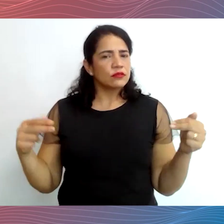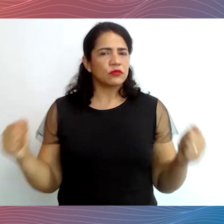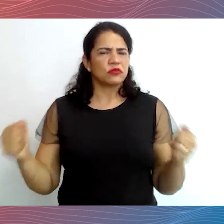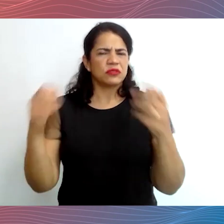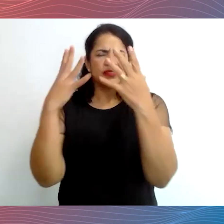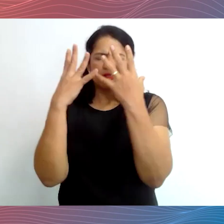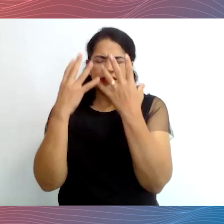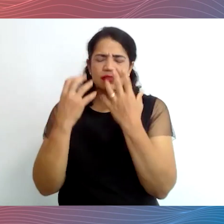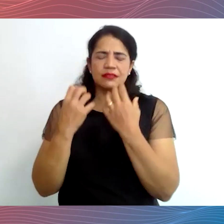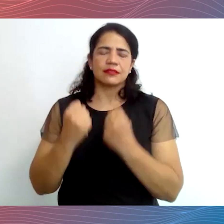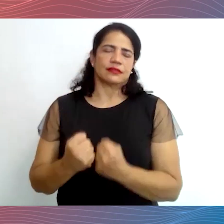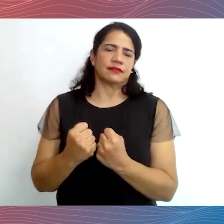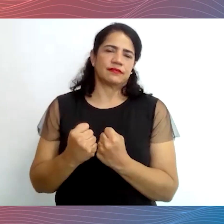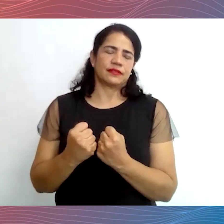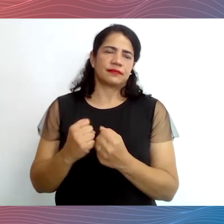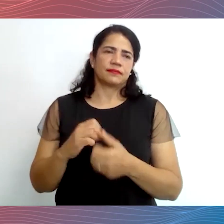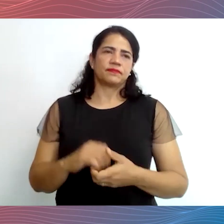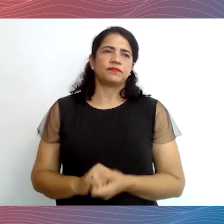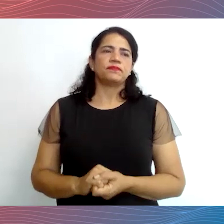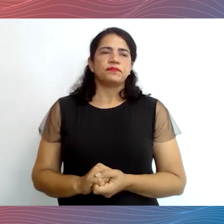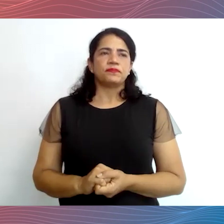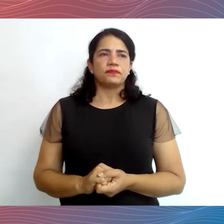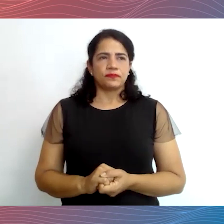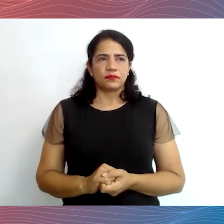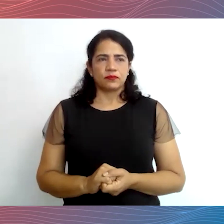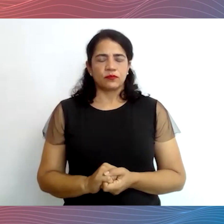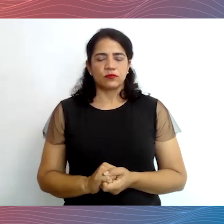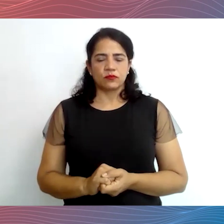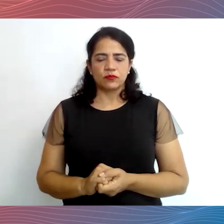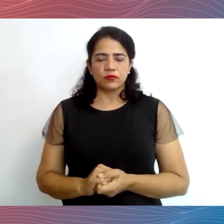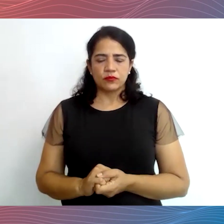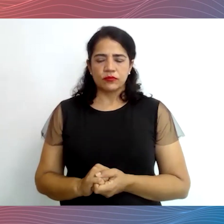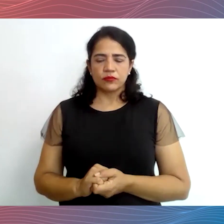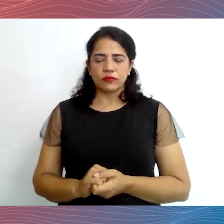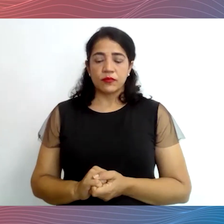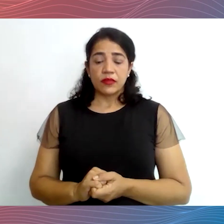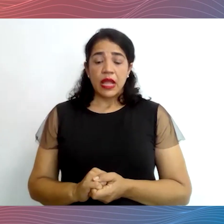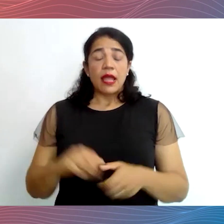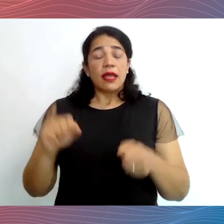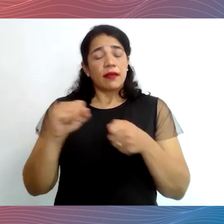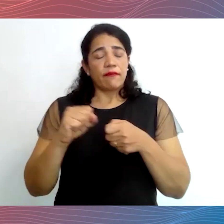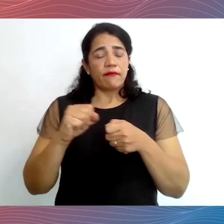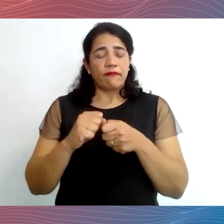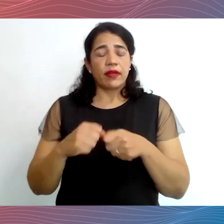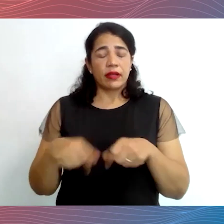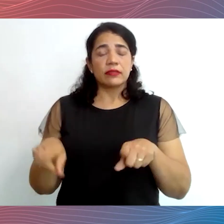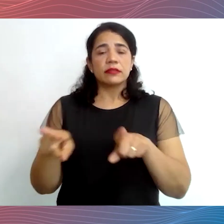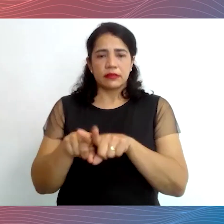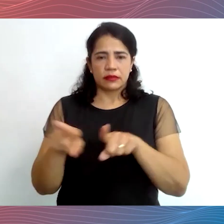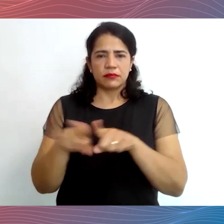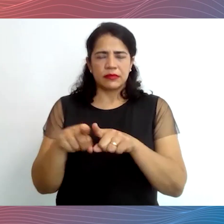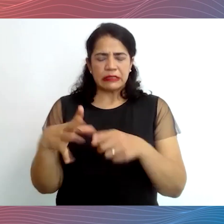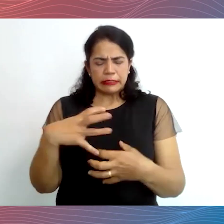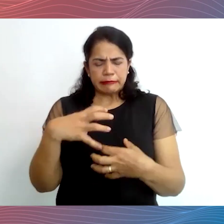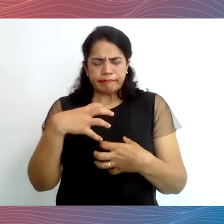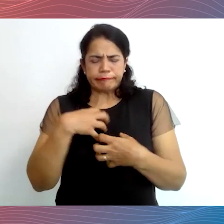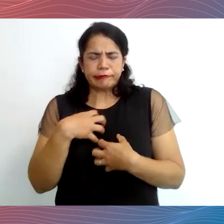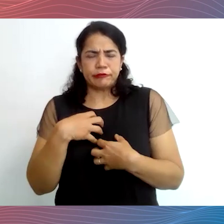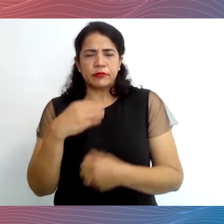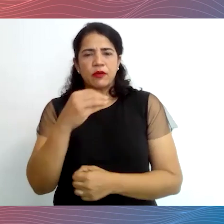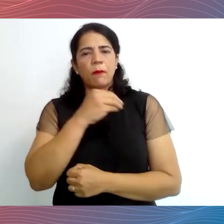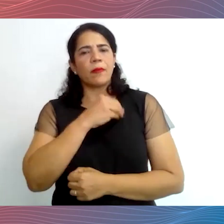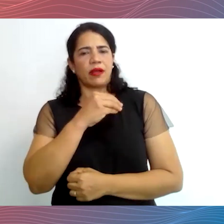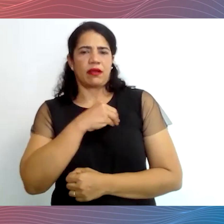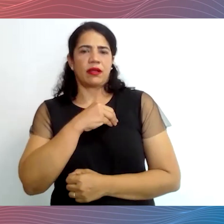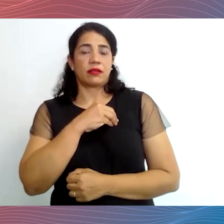a luz expõe todas as coisas das trevas, faz com que sejamos sensíveis ao pecado e qualquer coisa das trevas, para quê? Para manter